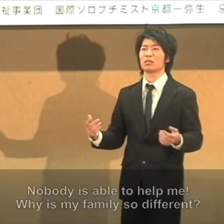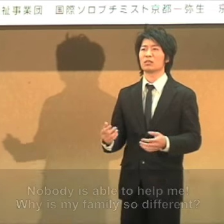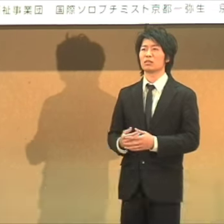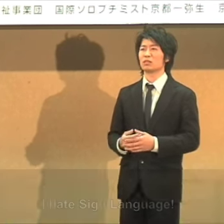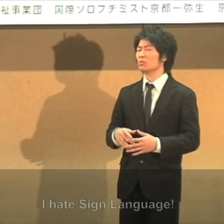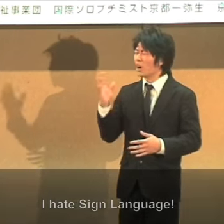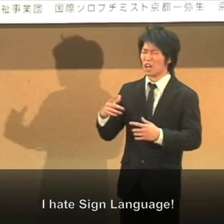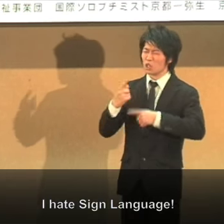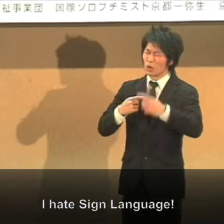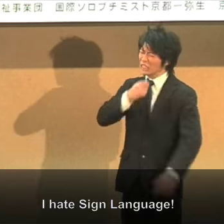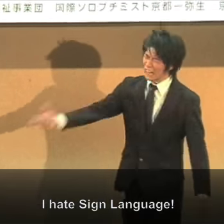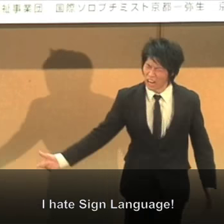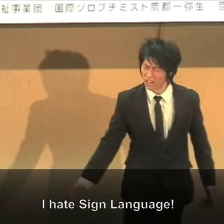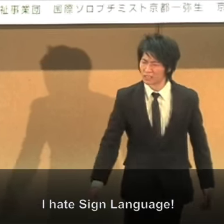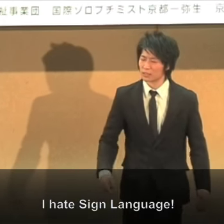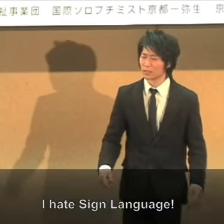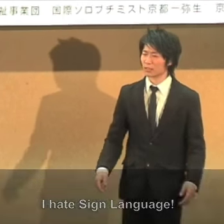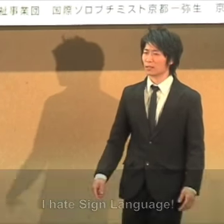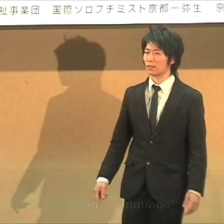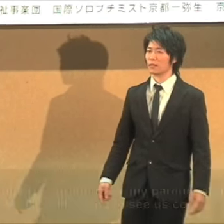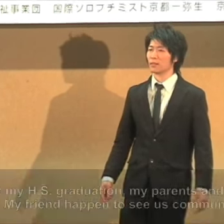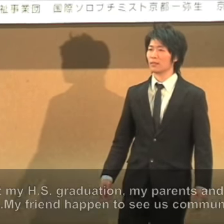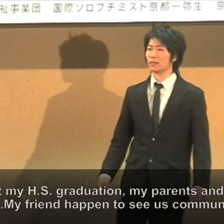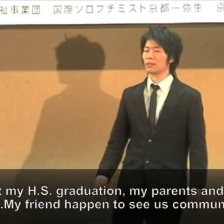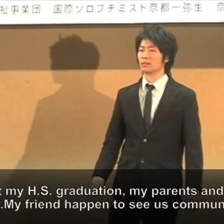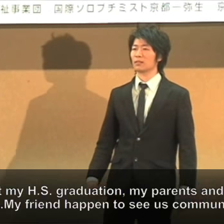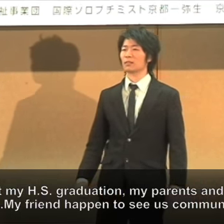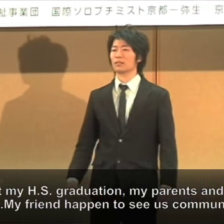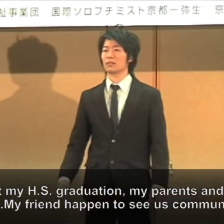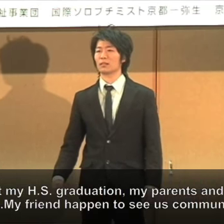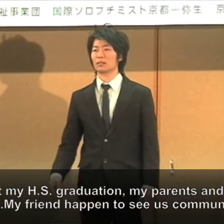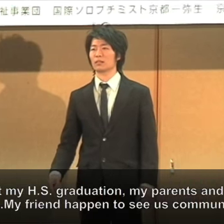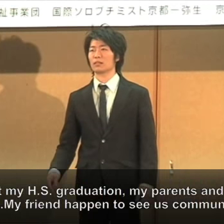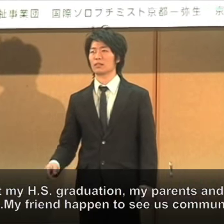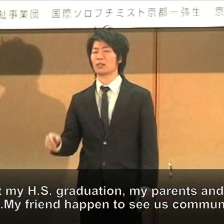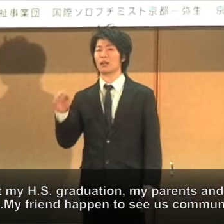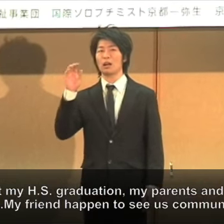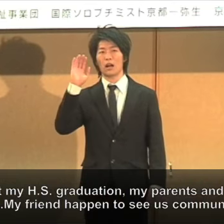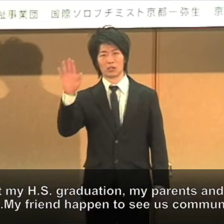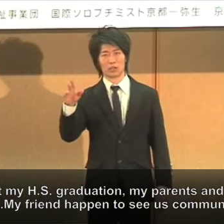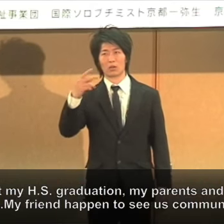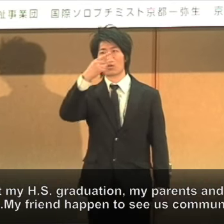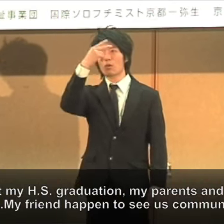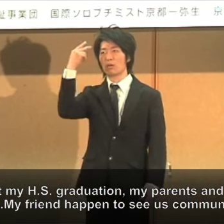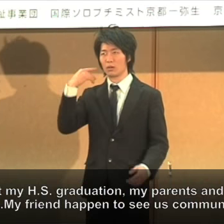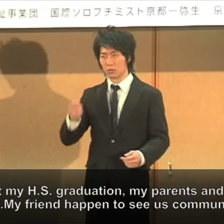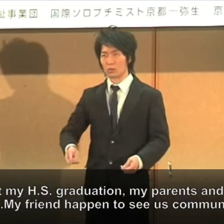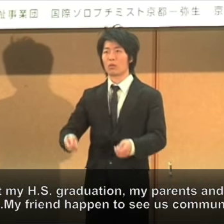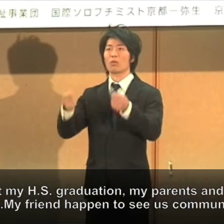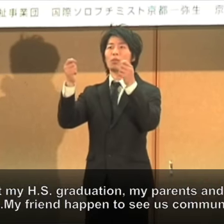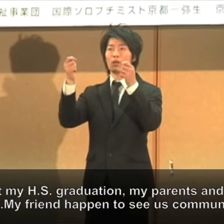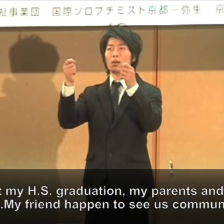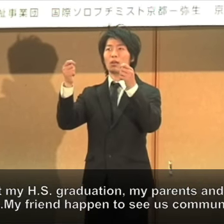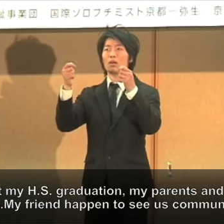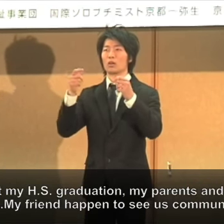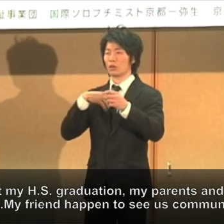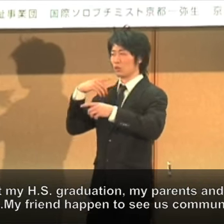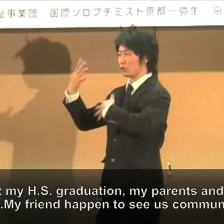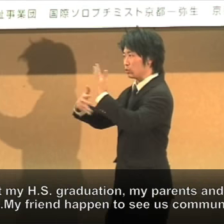ミリーの意味なんだ、しわだ嫌いというふうに思うようになりました。あと高校卒業の時なんですけれども